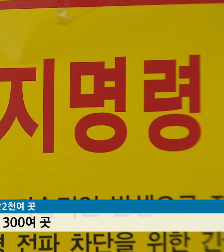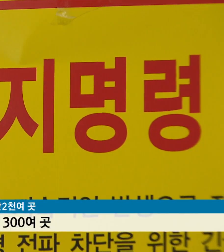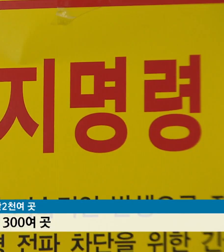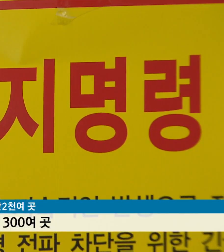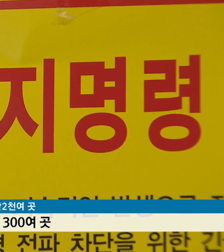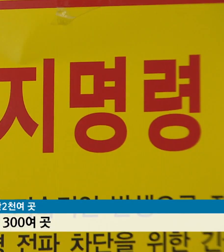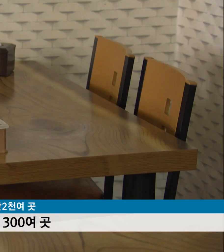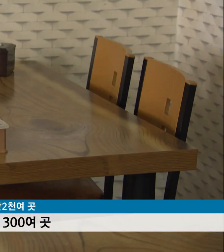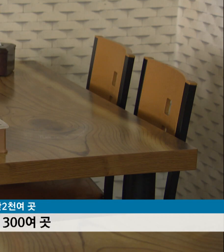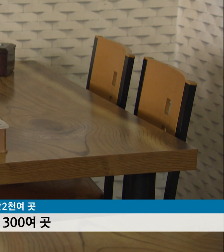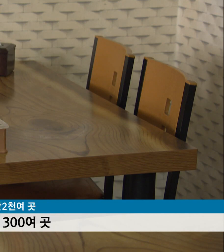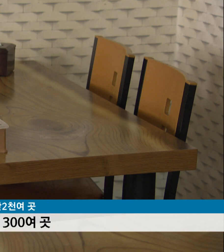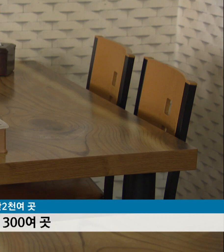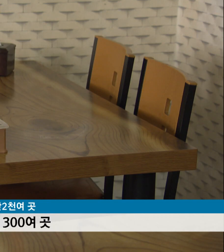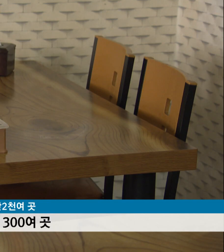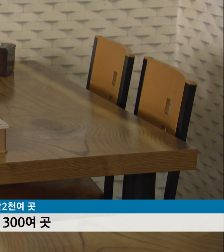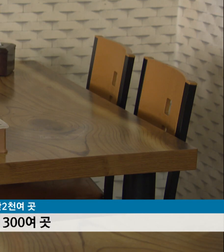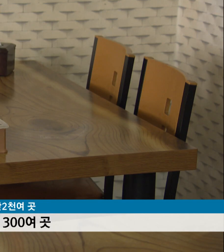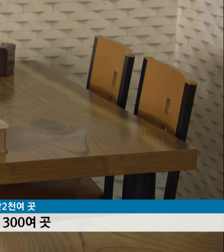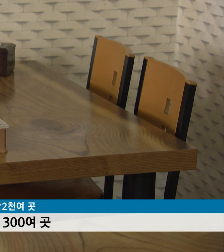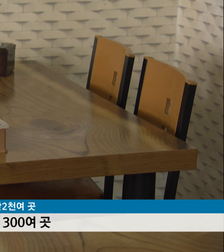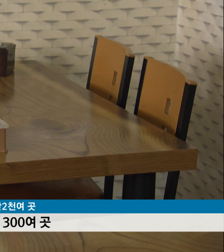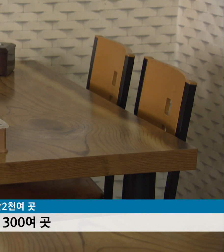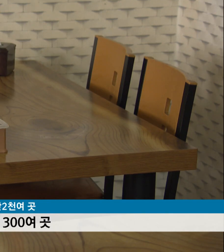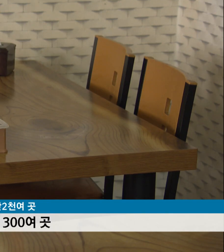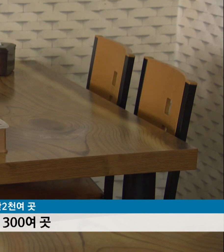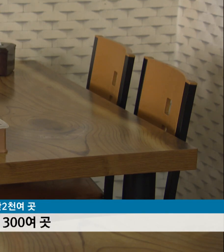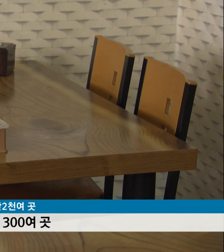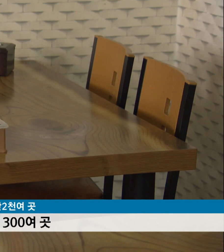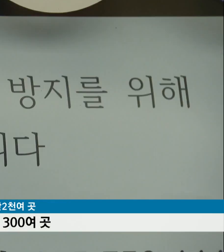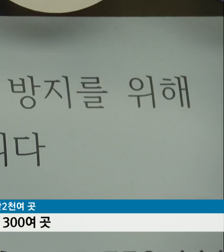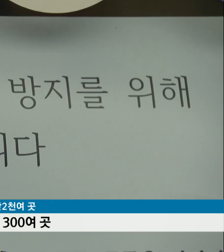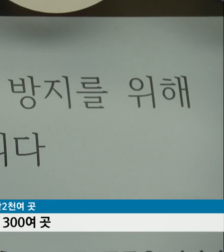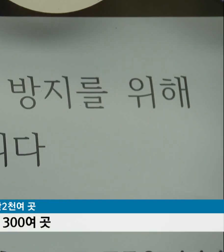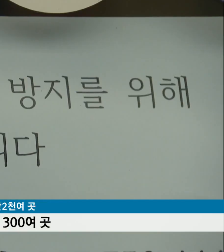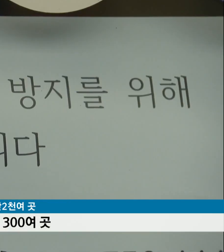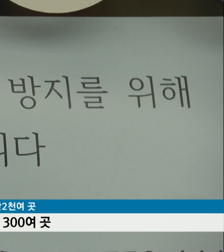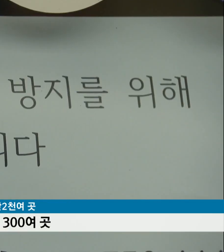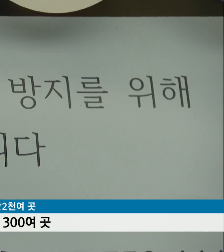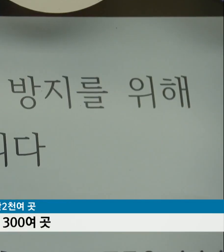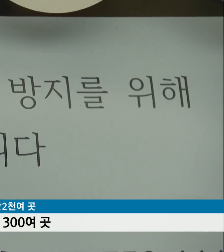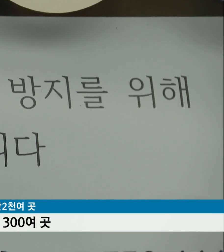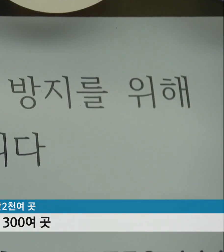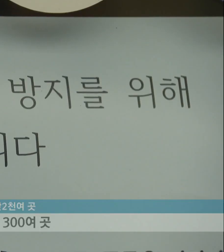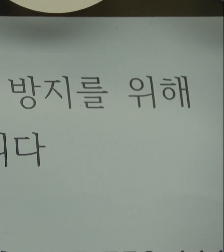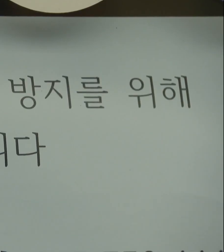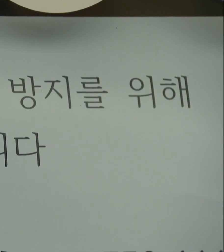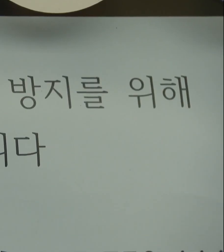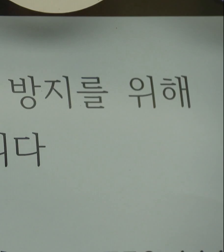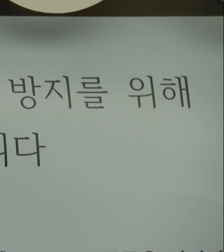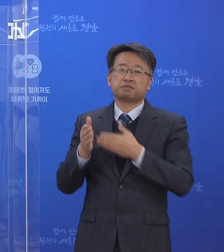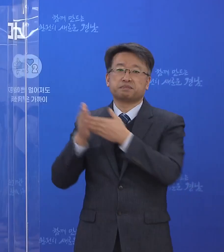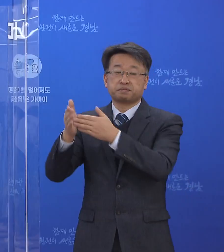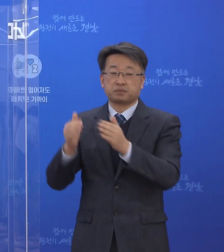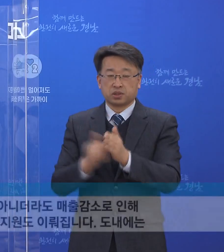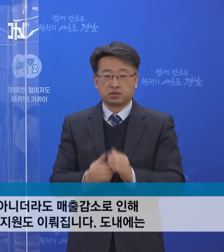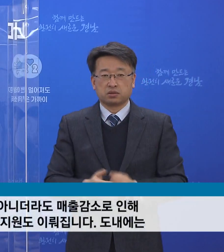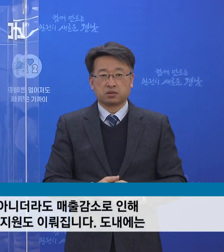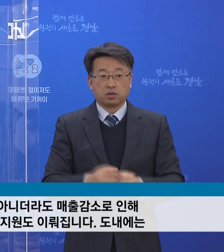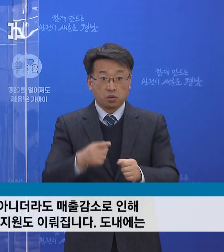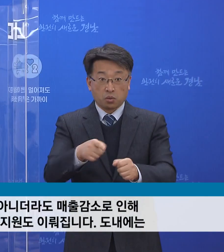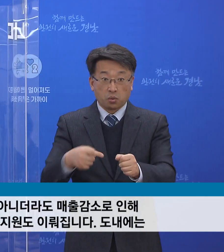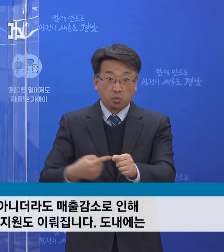정부 지침의 앞서 돈에 시군 개별적으로 시행된 곳도 1300여 곳입니다 탑 금주와 영업제한